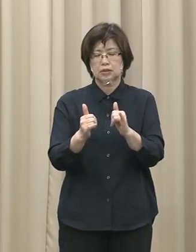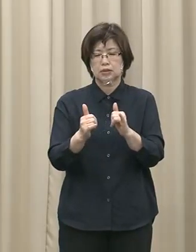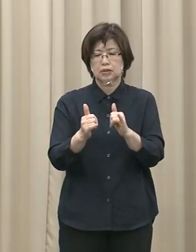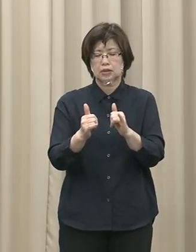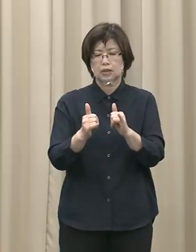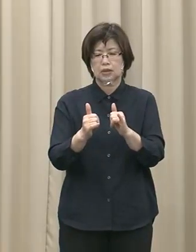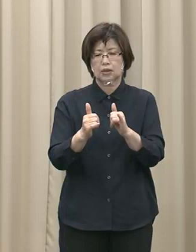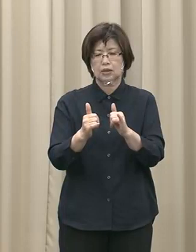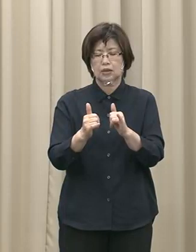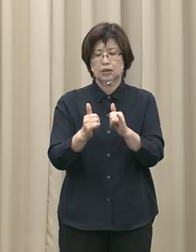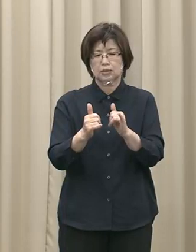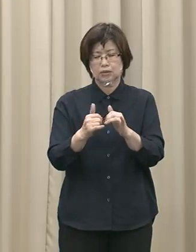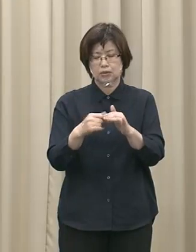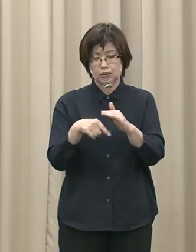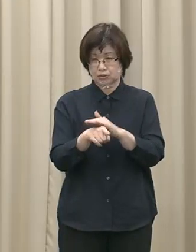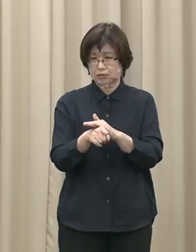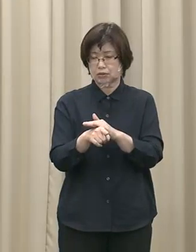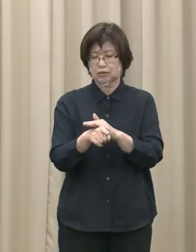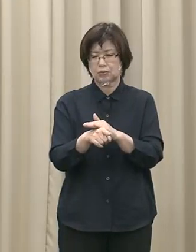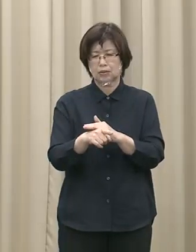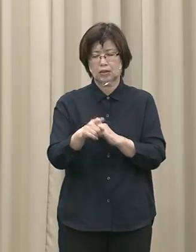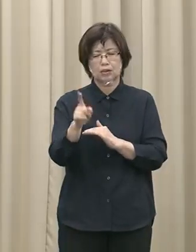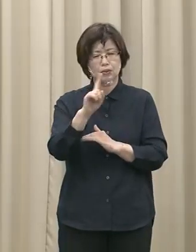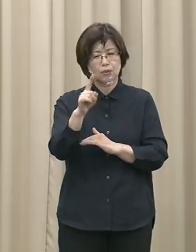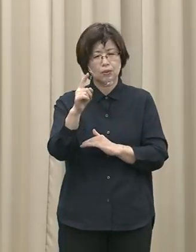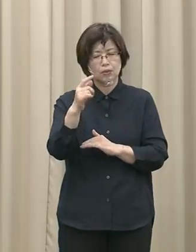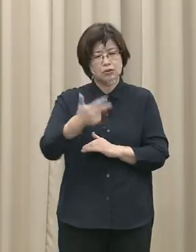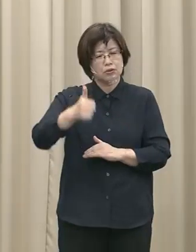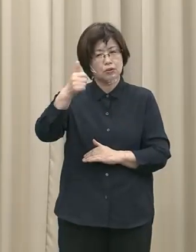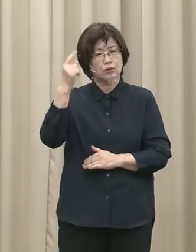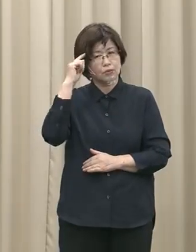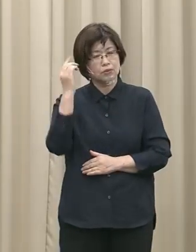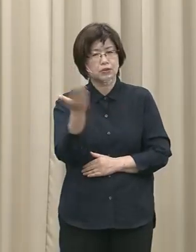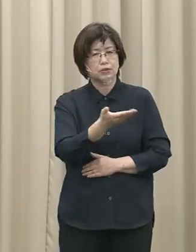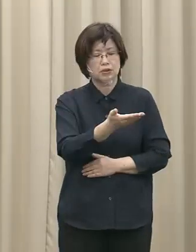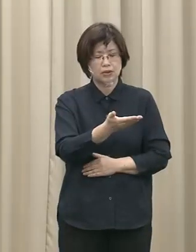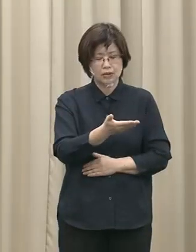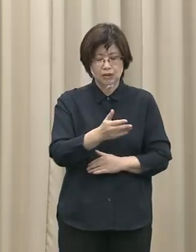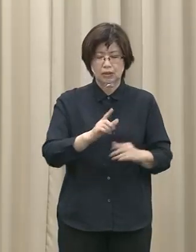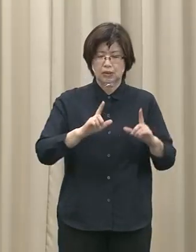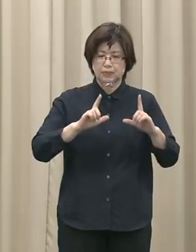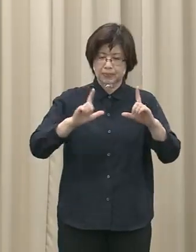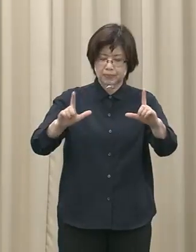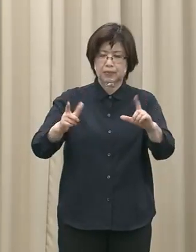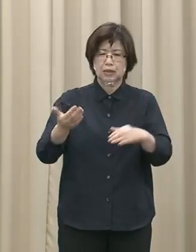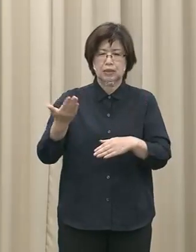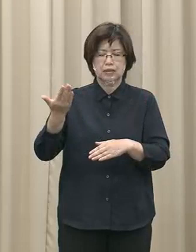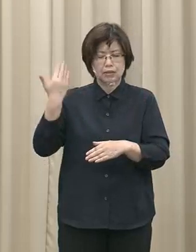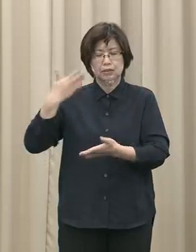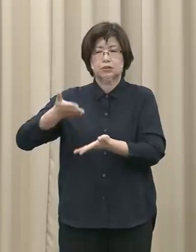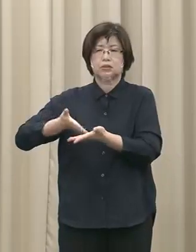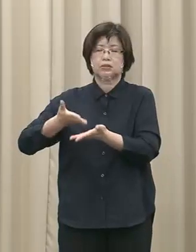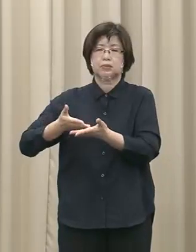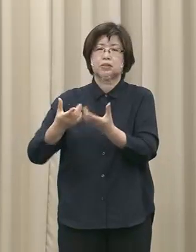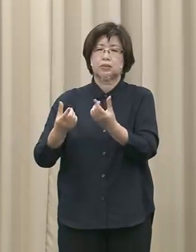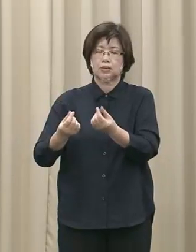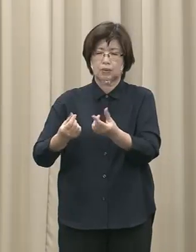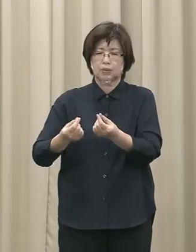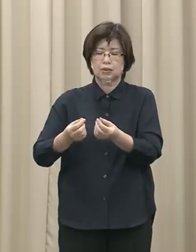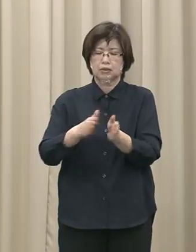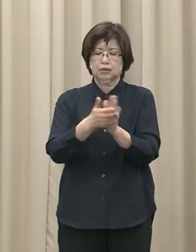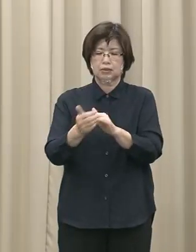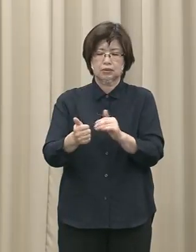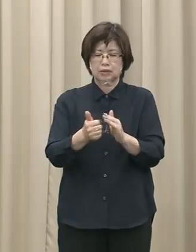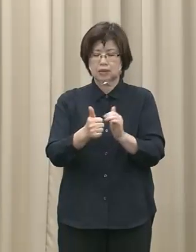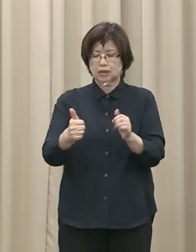ように、大変悲しい残念なことであるというふうに思いますし、亡くなった方は心からお痛み申し上げますとともに、